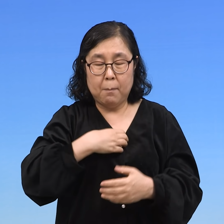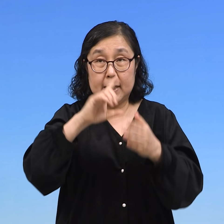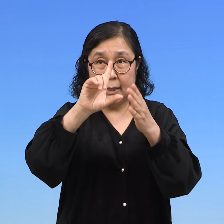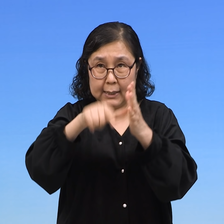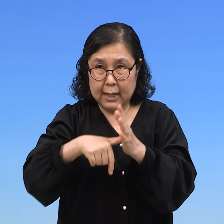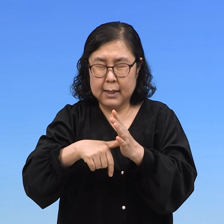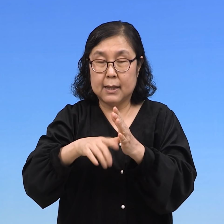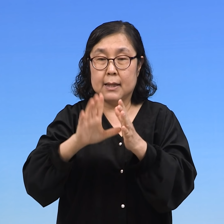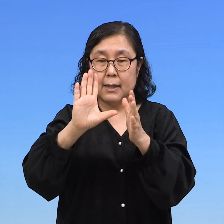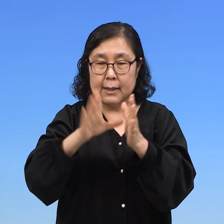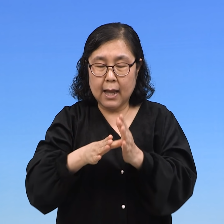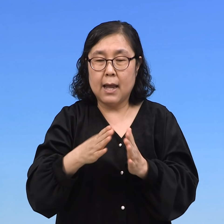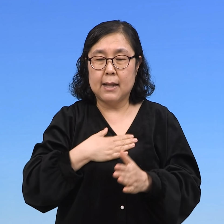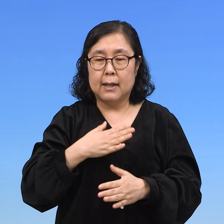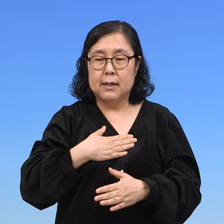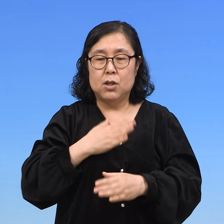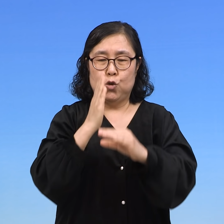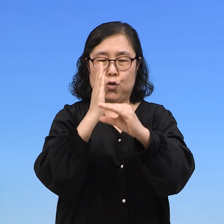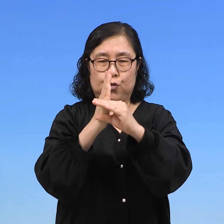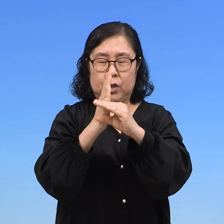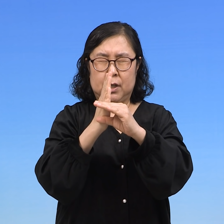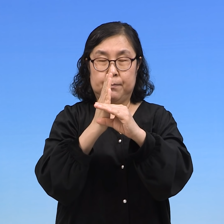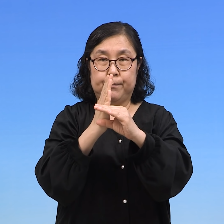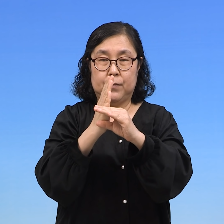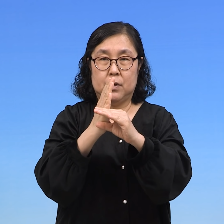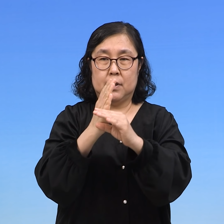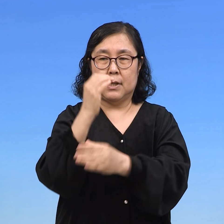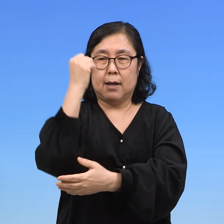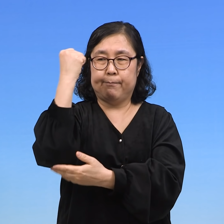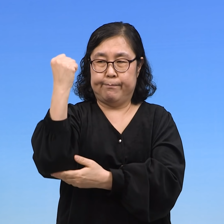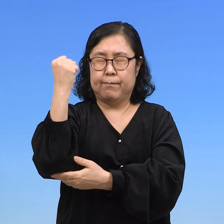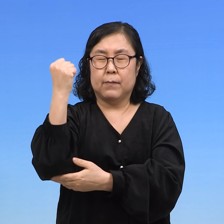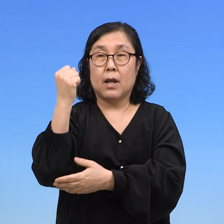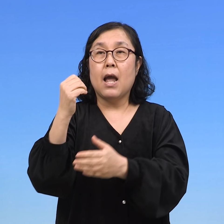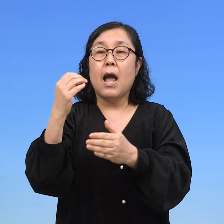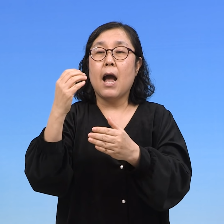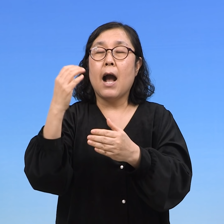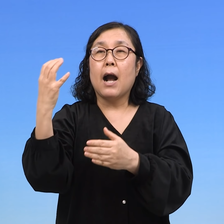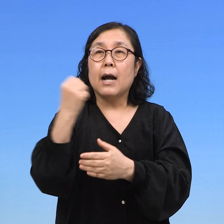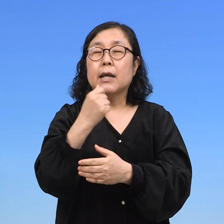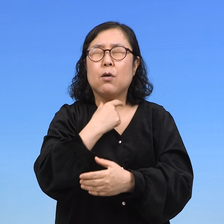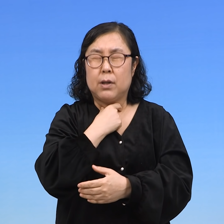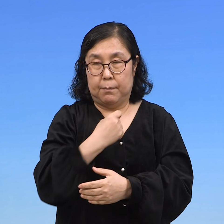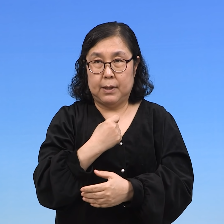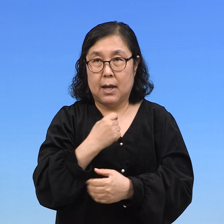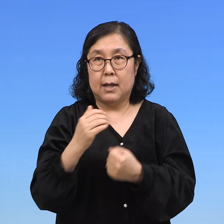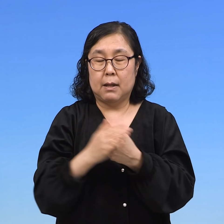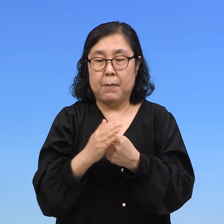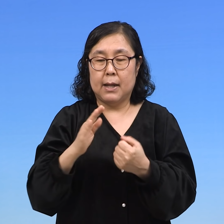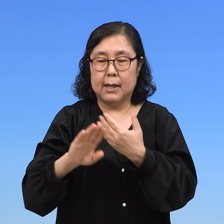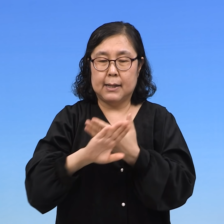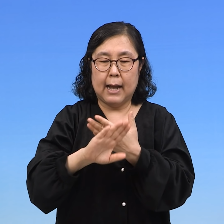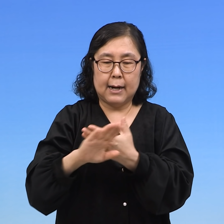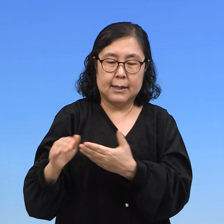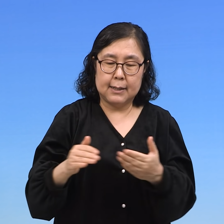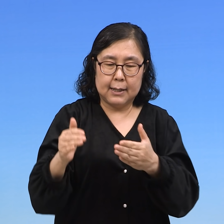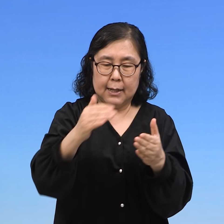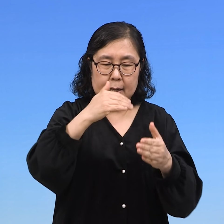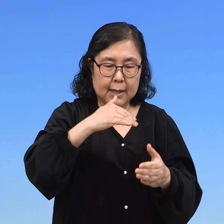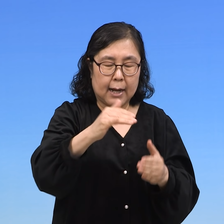중심을 갖기 원합니다 그래서 다른 길 가는 자들이 치러내야 될 고독